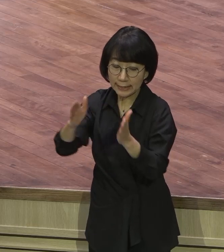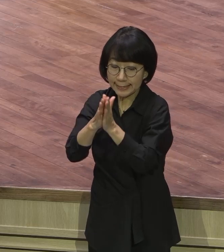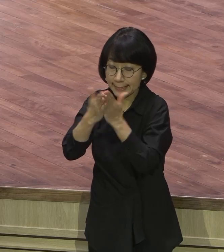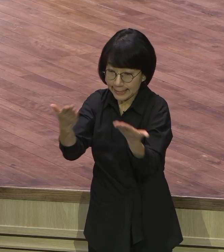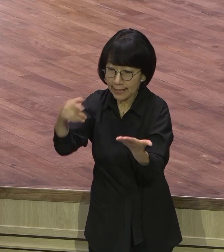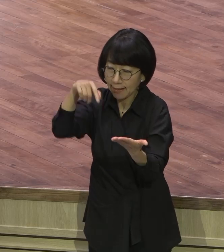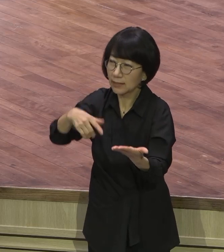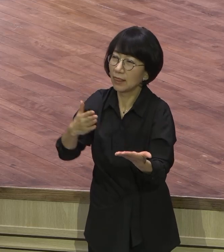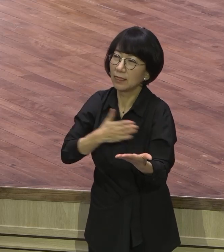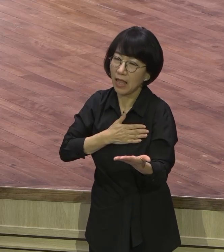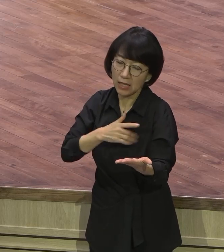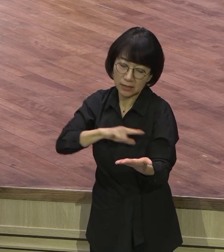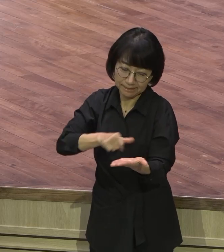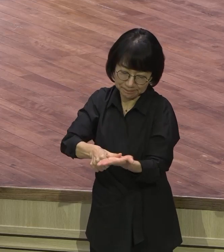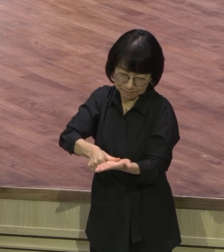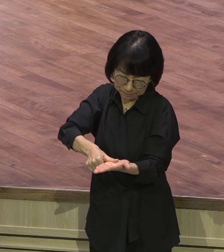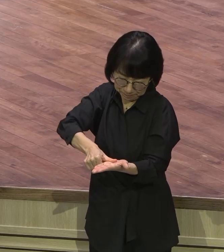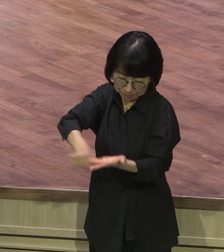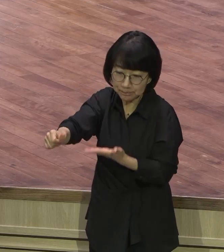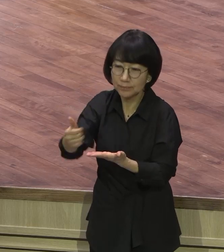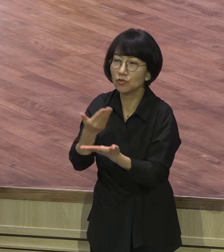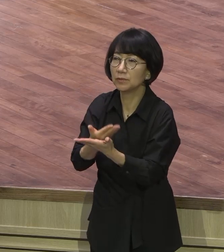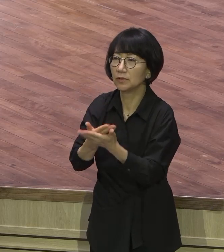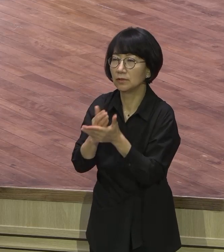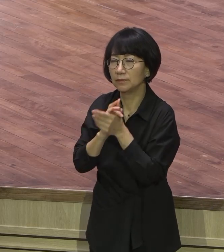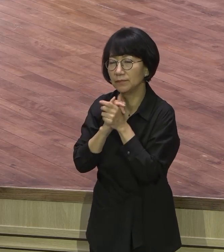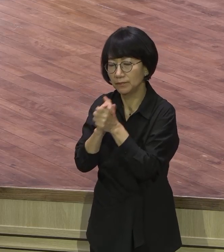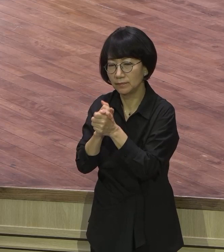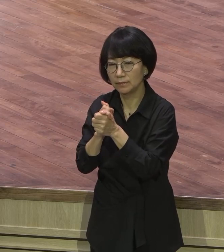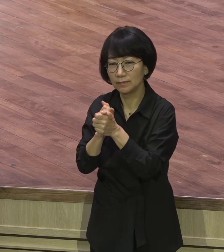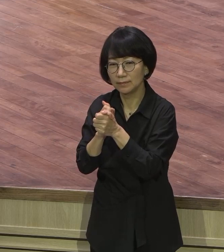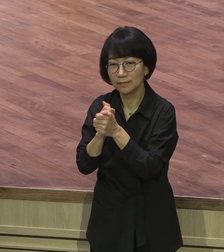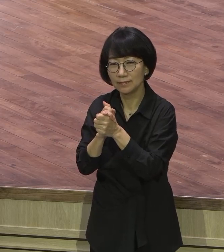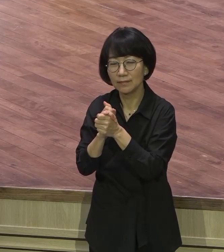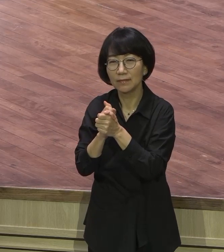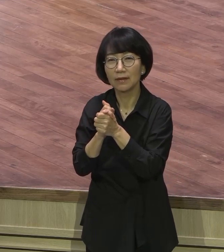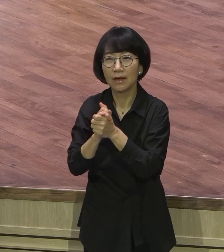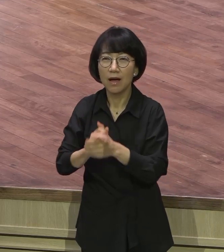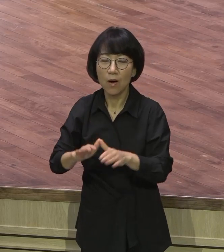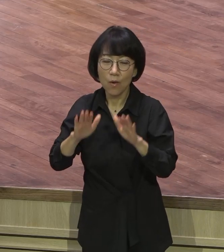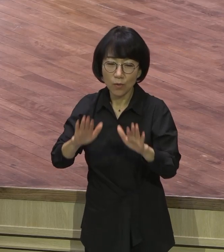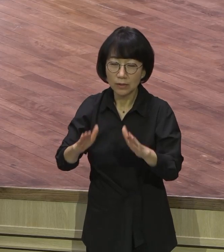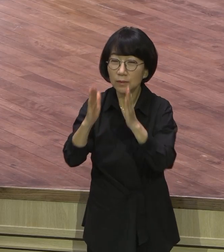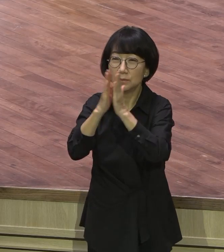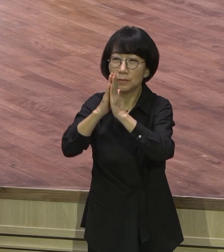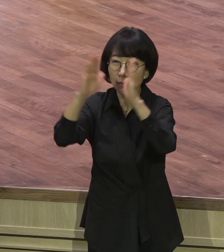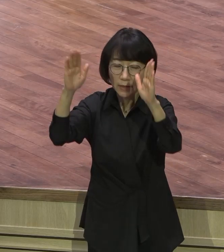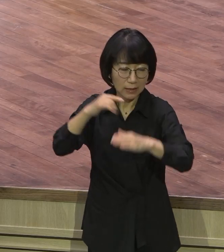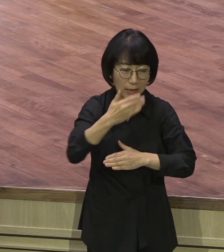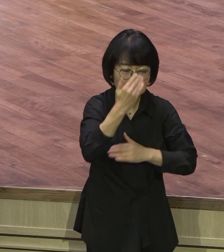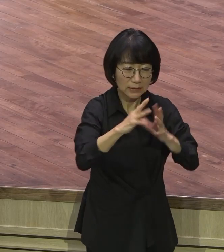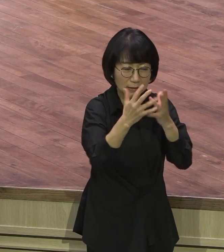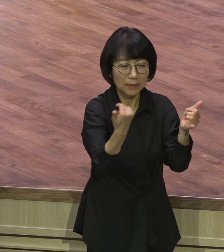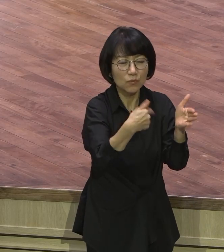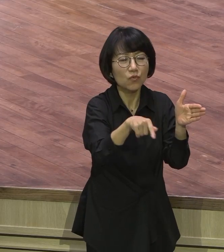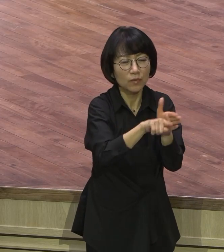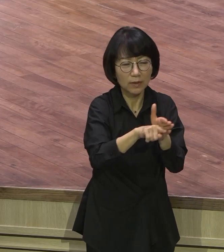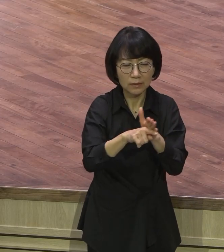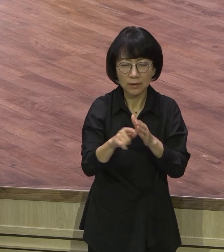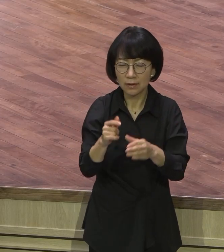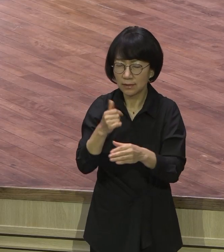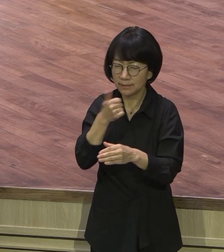이름을 지워버려 주옵소서. 이런 모세의 정보 기도는 사도 바울에게